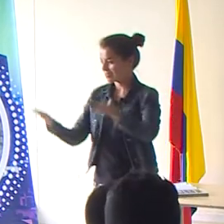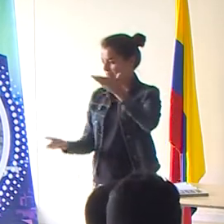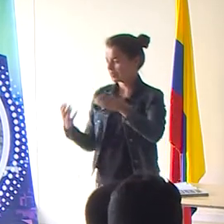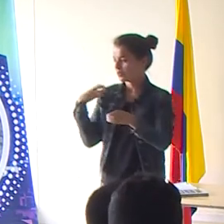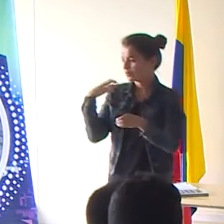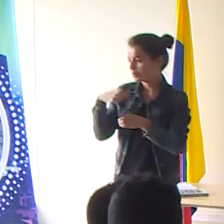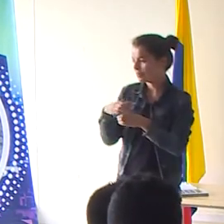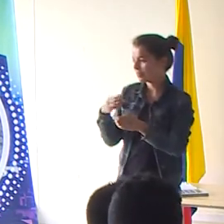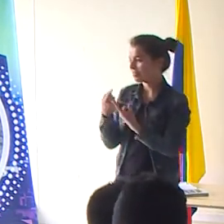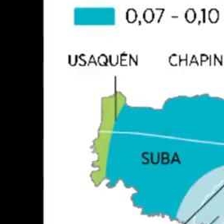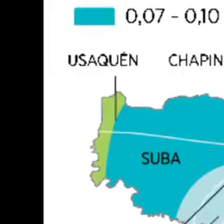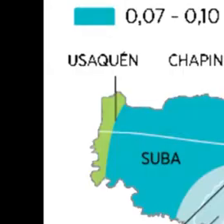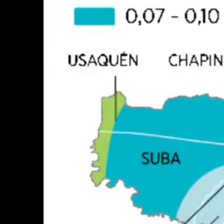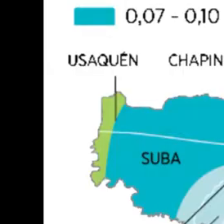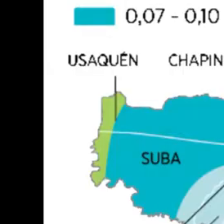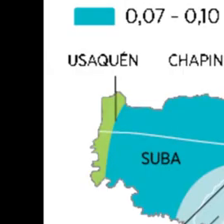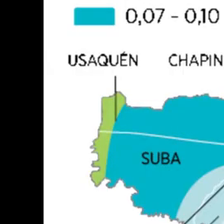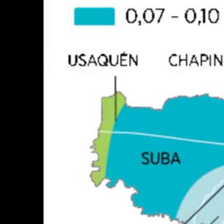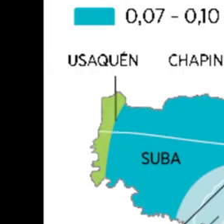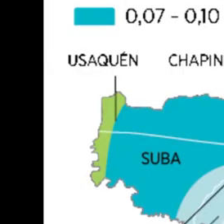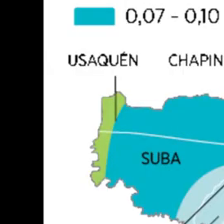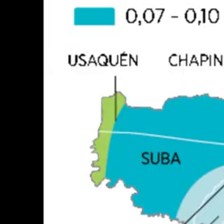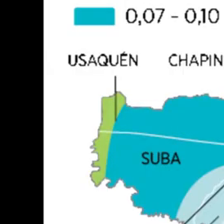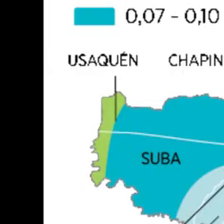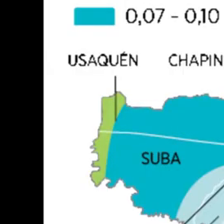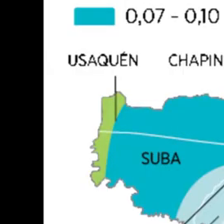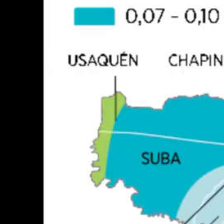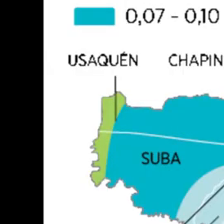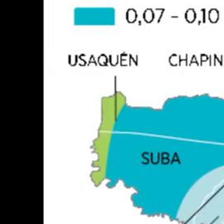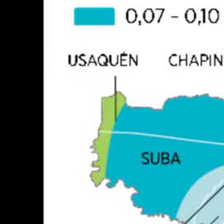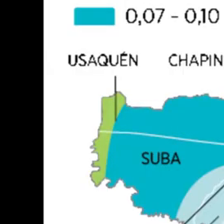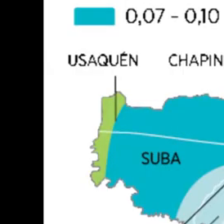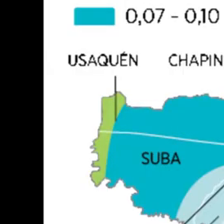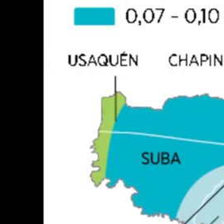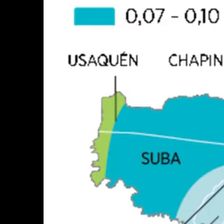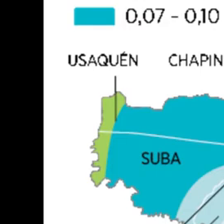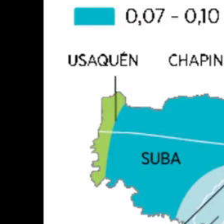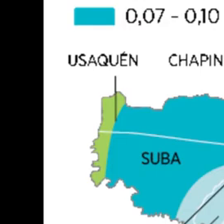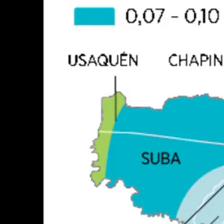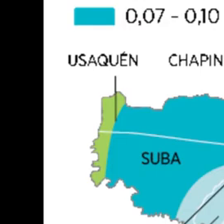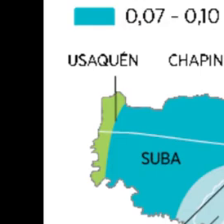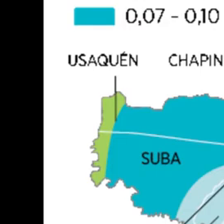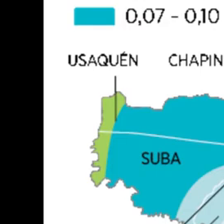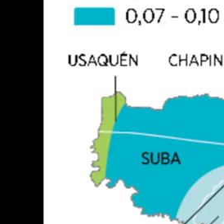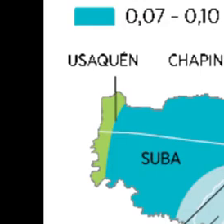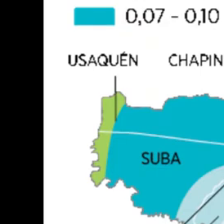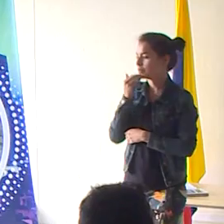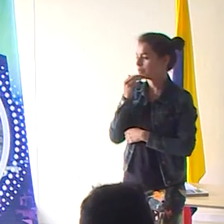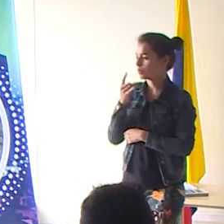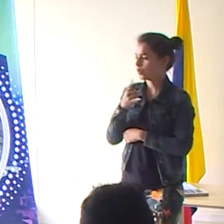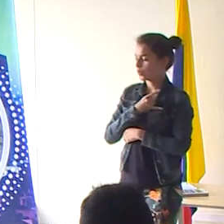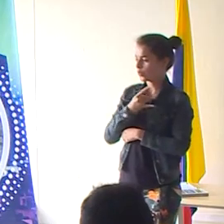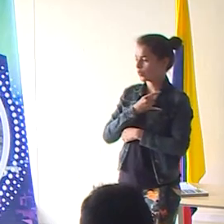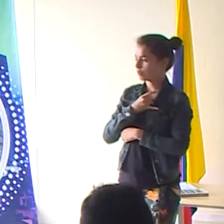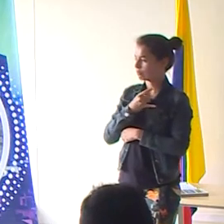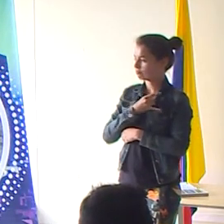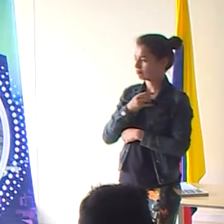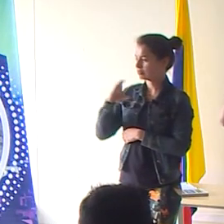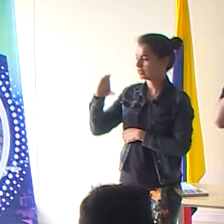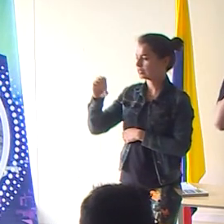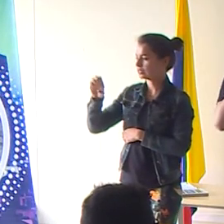si quieres el siguiente y bueno por ejemplo un estudio que hizo la universidad central